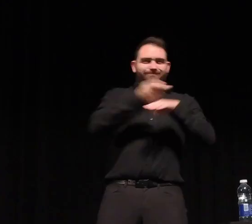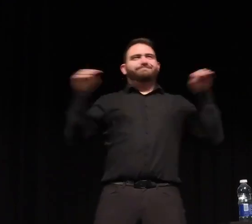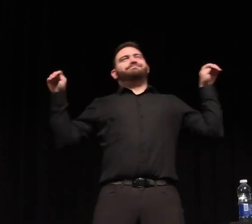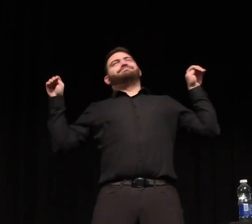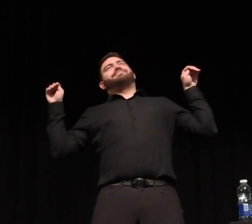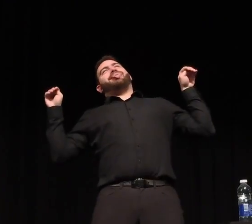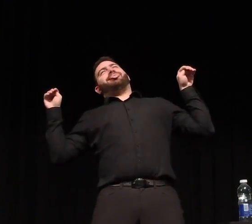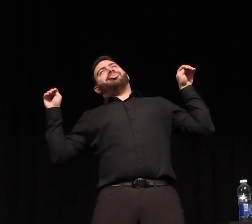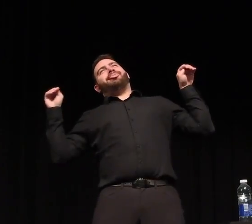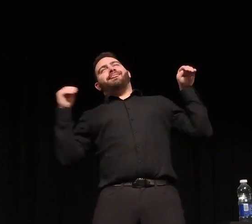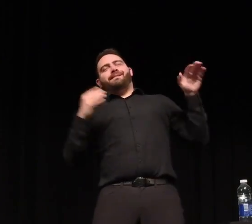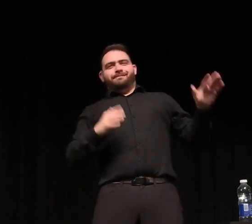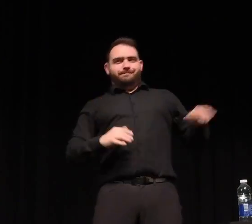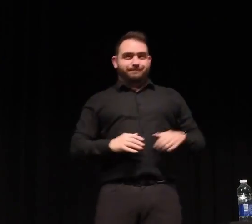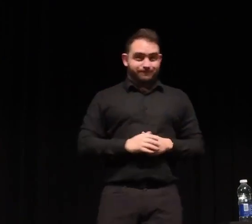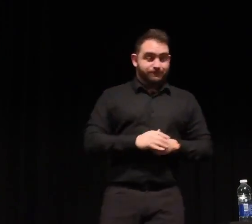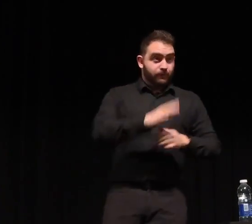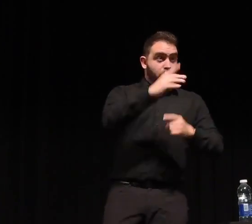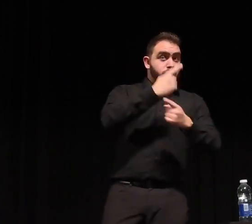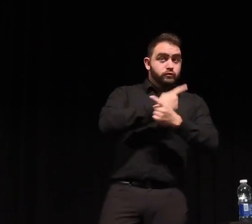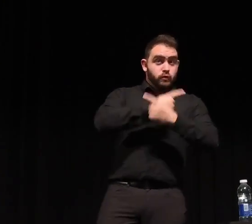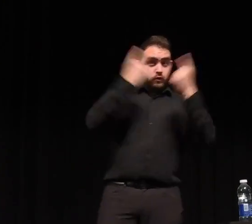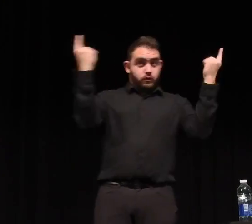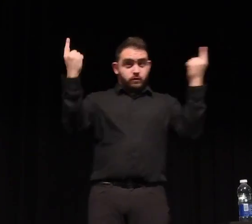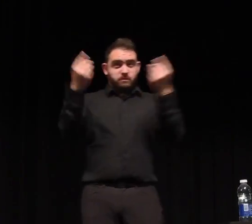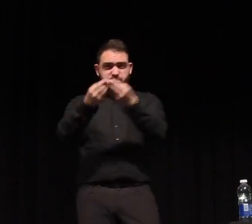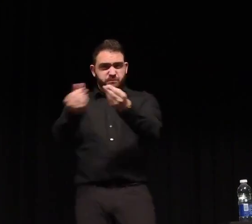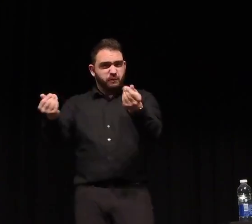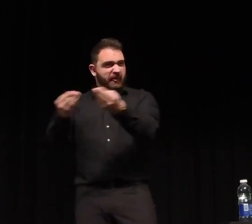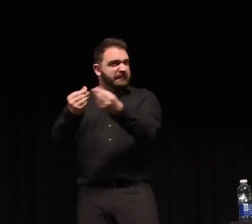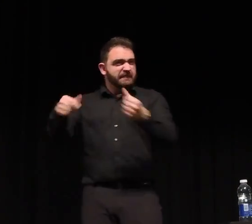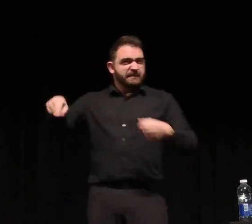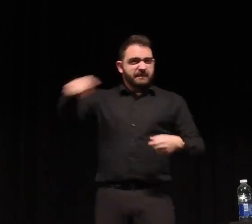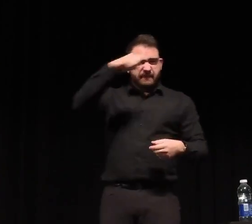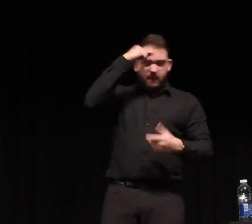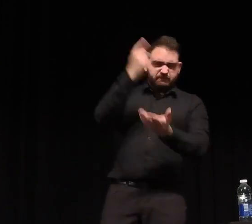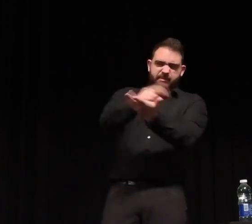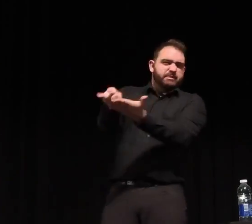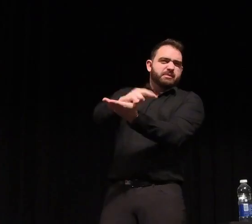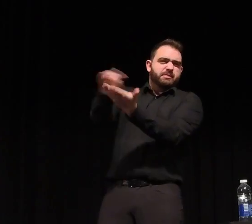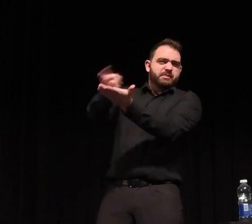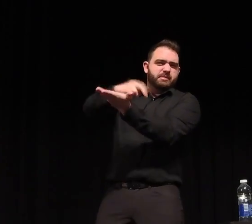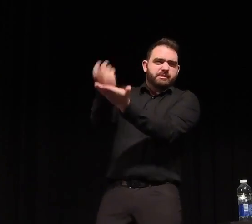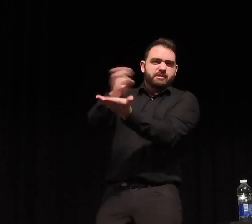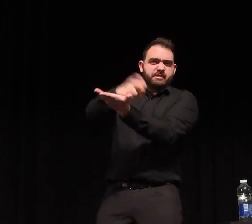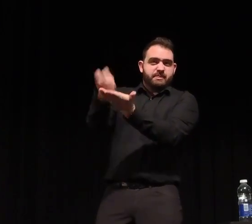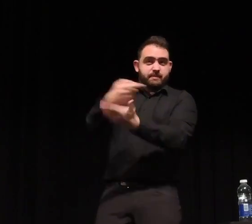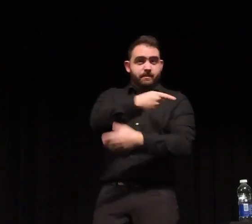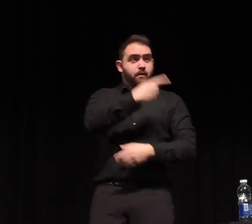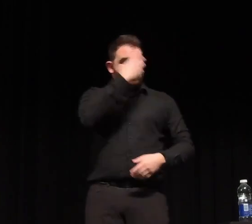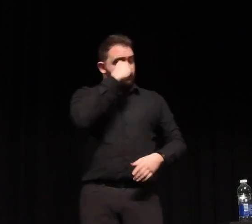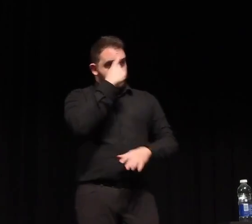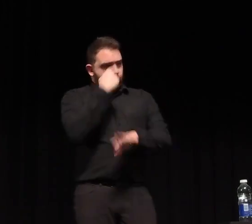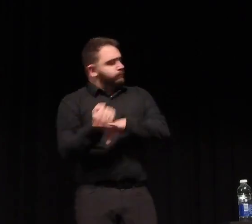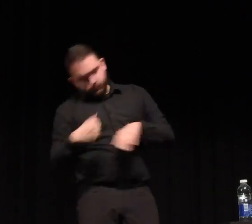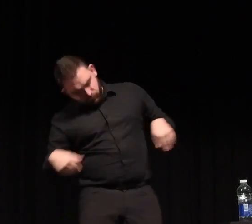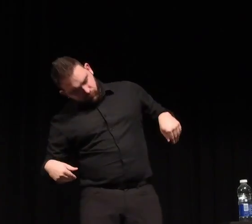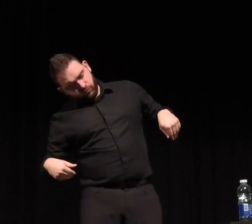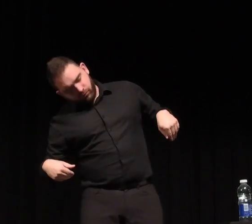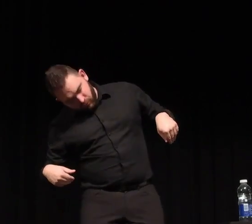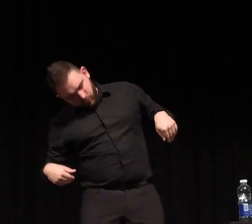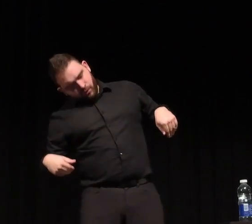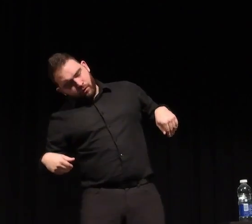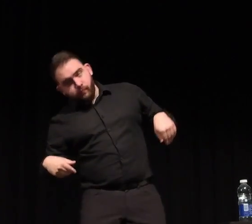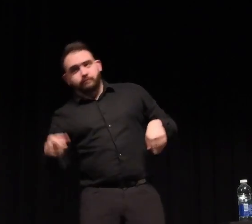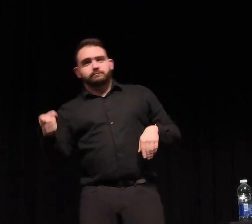jour, Nijig s'était roulé dans la boue et il essayait de dormir. Oh, je dis bien qu'il essayait de dormir, parce qu'il entendait du bruit. Puis il